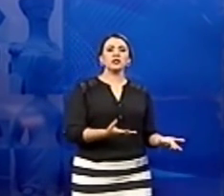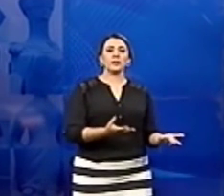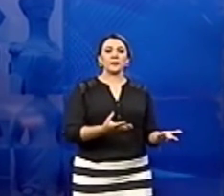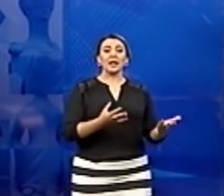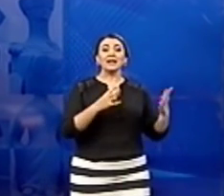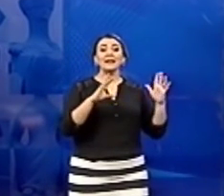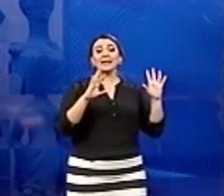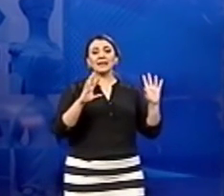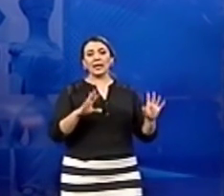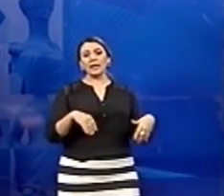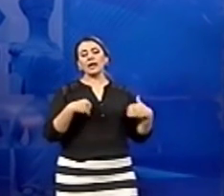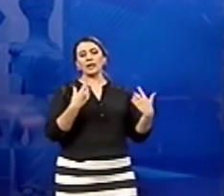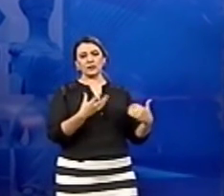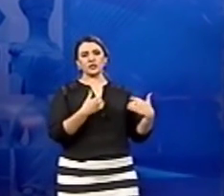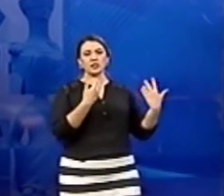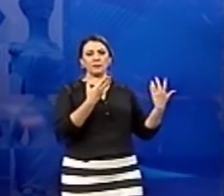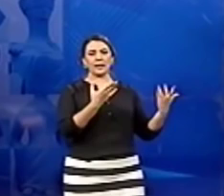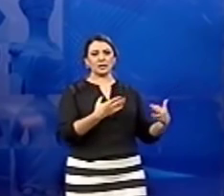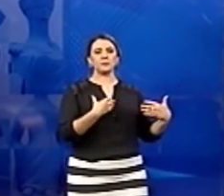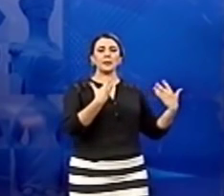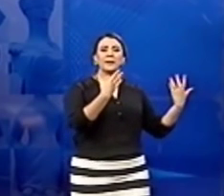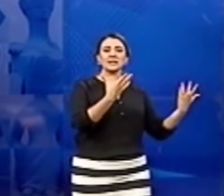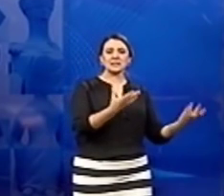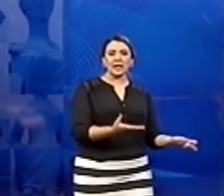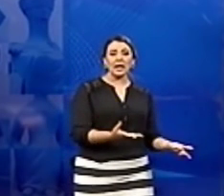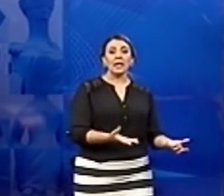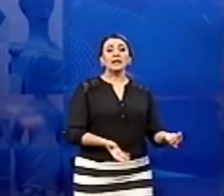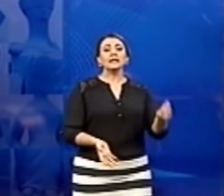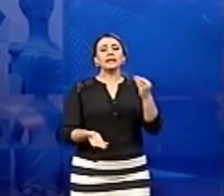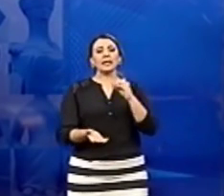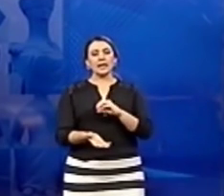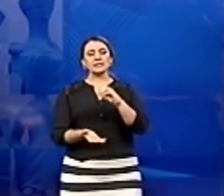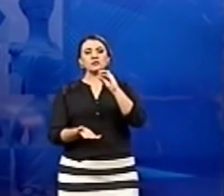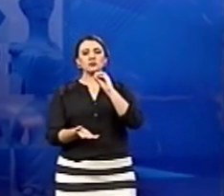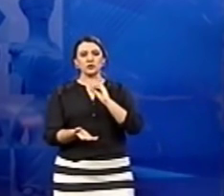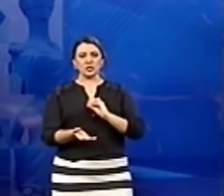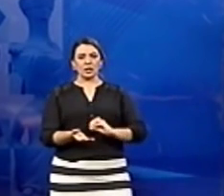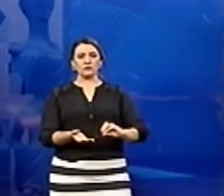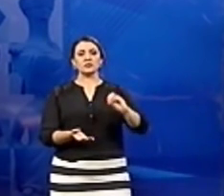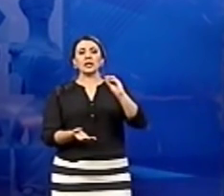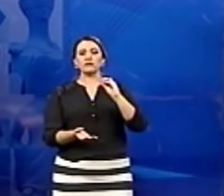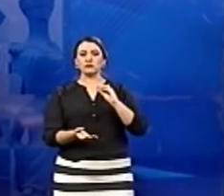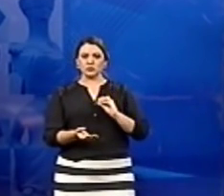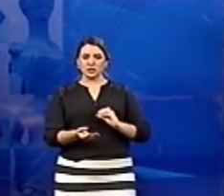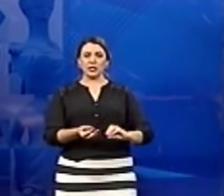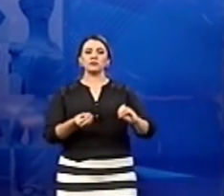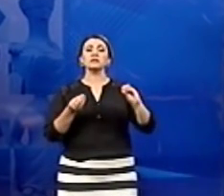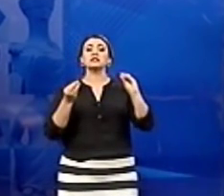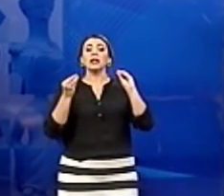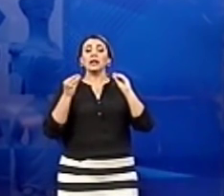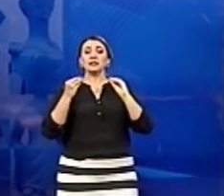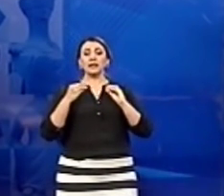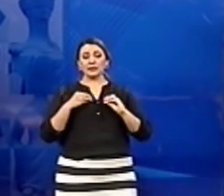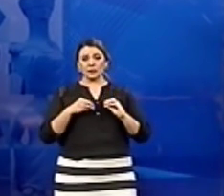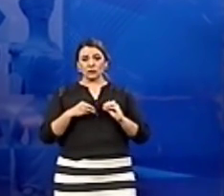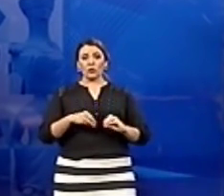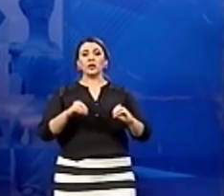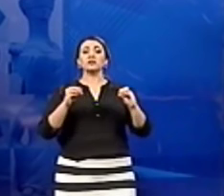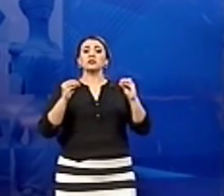existia. Ninguém ainda tinha parado para pensar que esses sujeitos eram sujeitos detentores